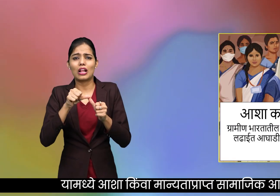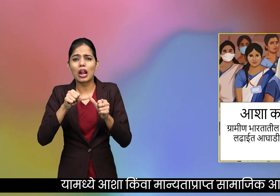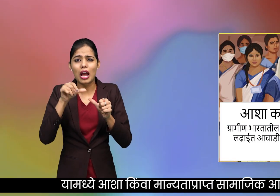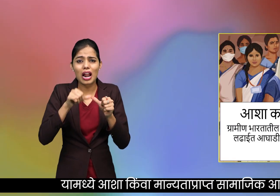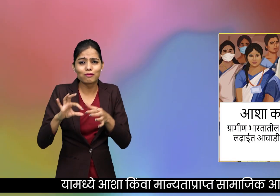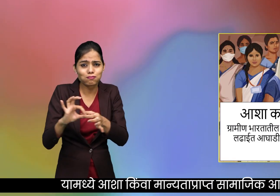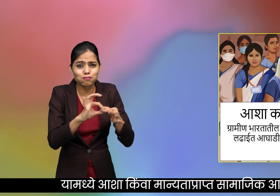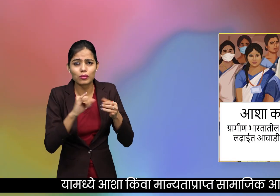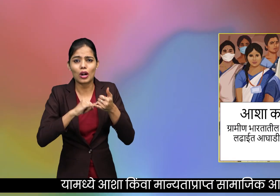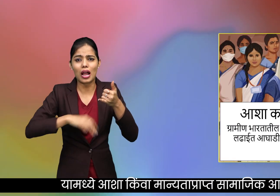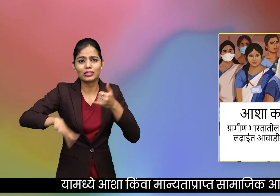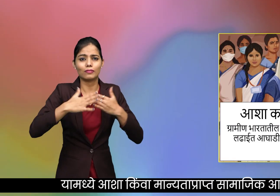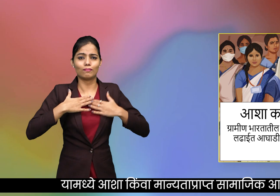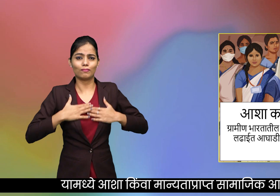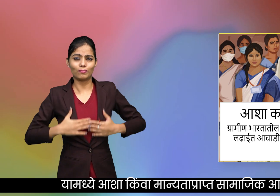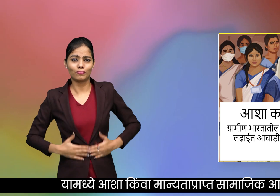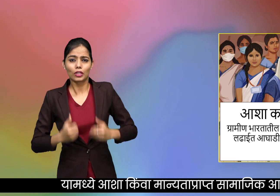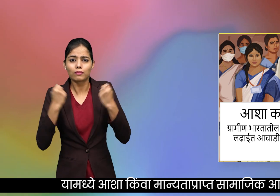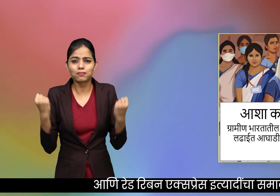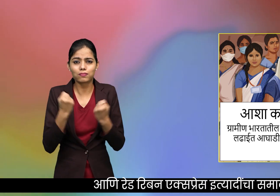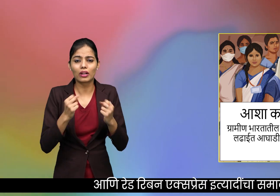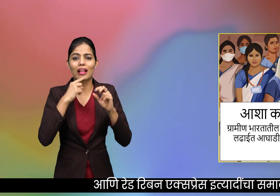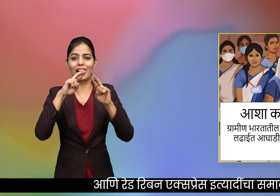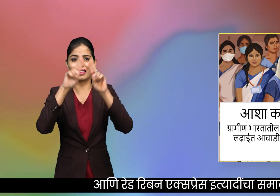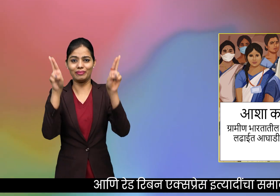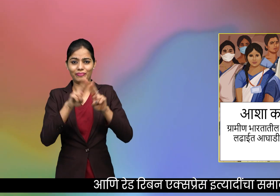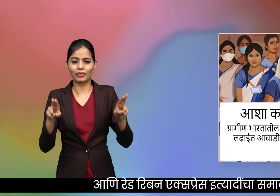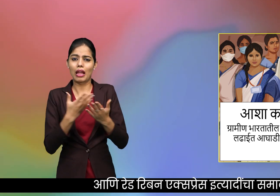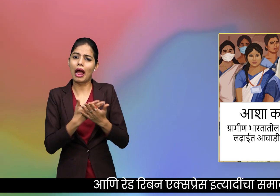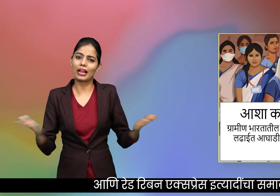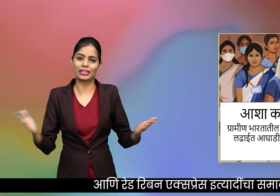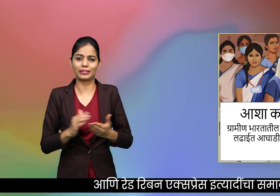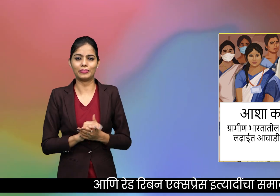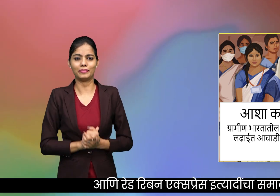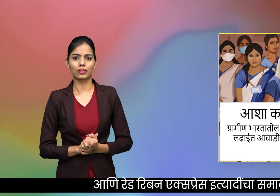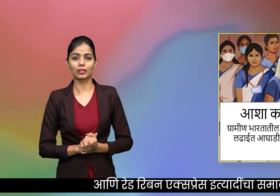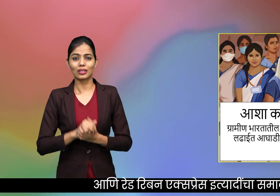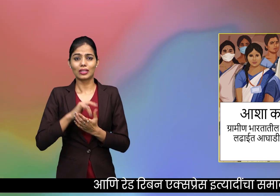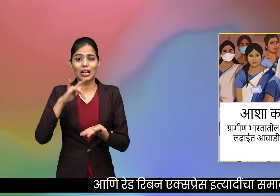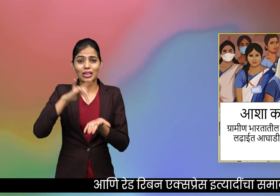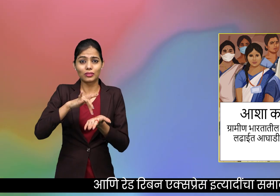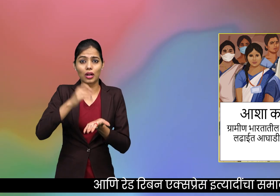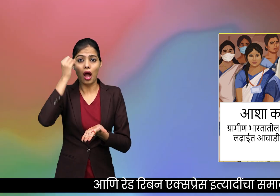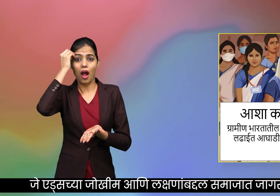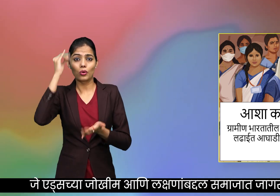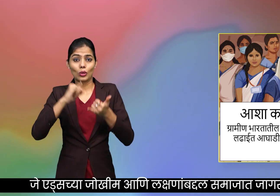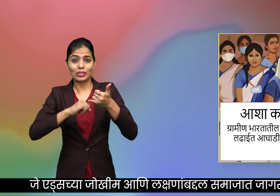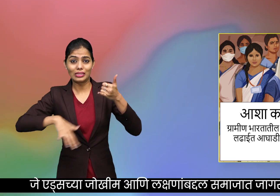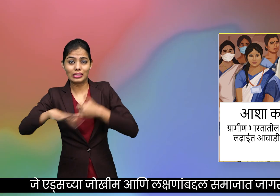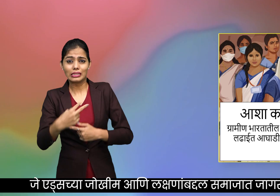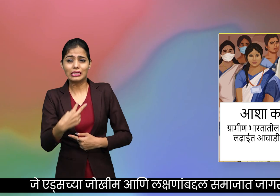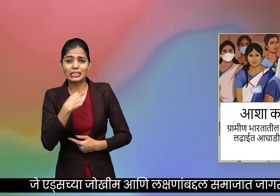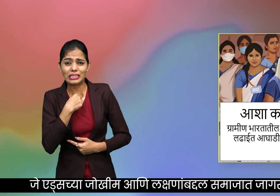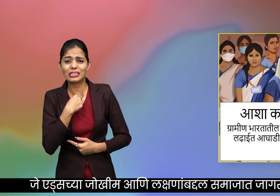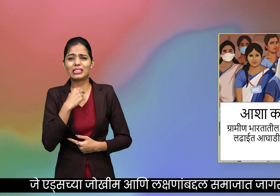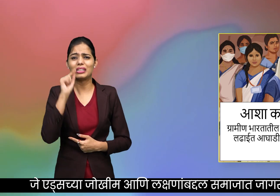मान्यताप्राप्त सामाजिक आरोग्य कार्यकर्ते आणि रेड रिबन एक्सप्रेस इत्यादींचा समावेश आहे, जे